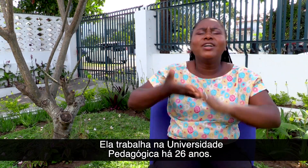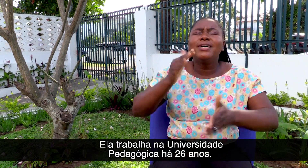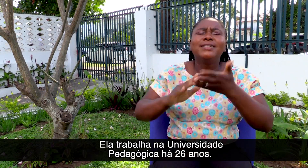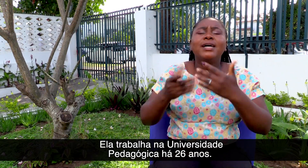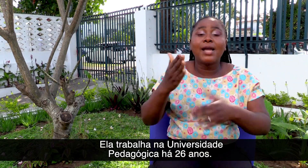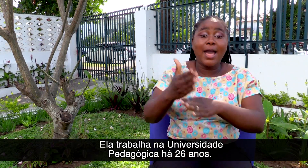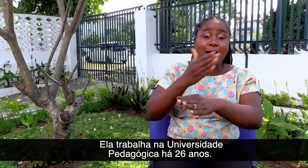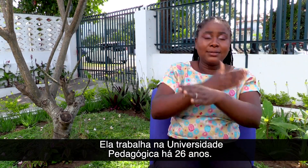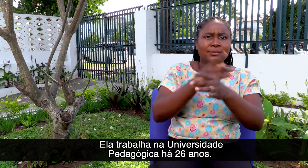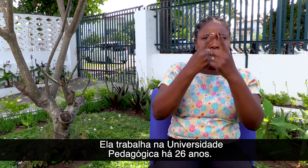há 26 anos.